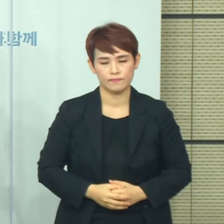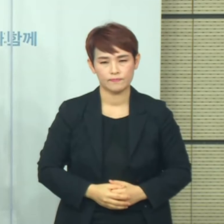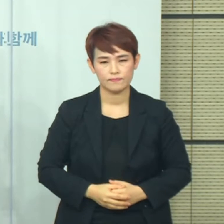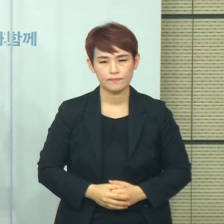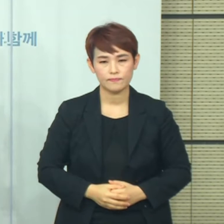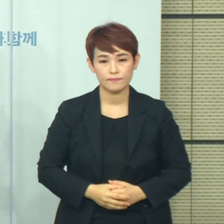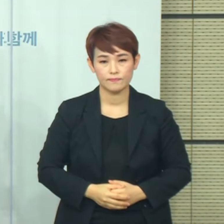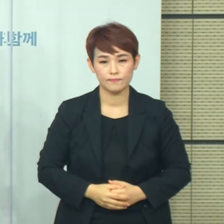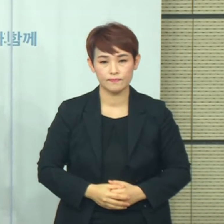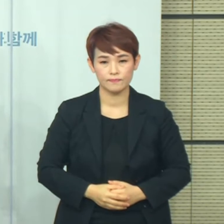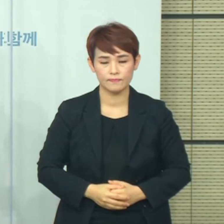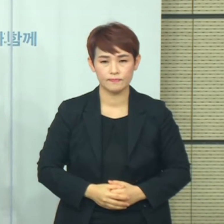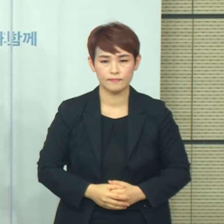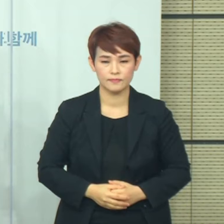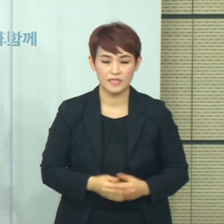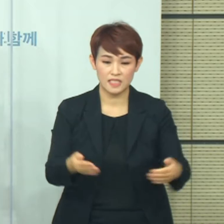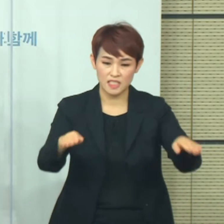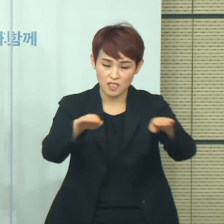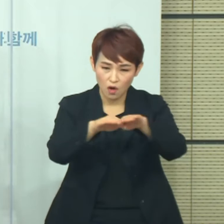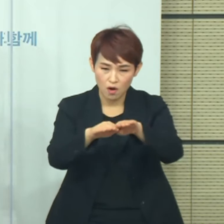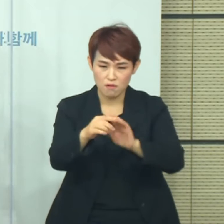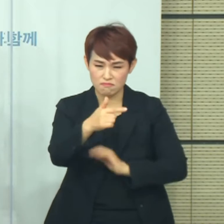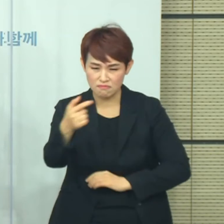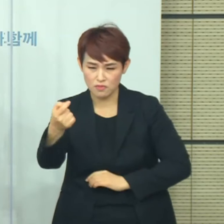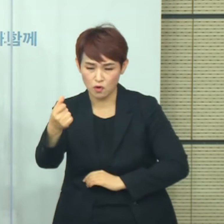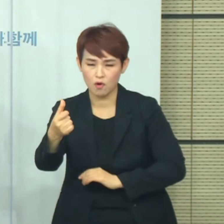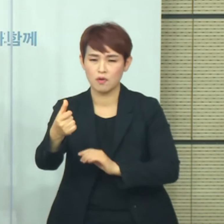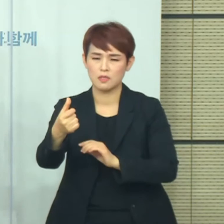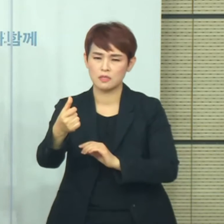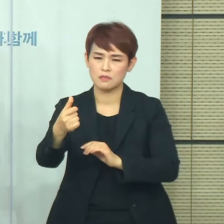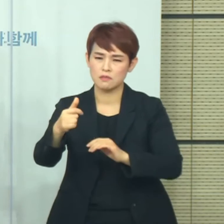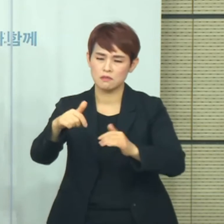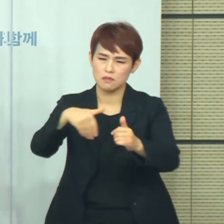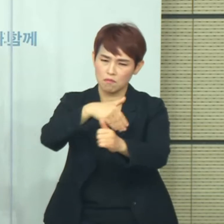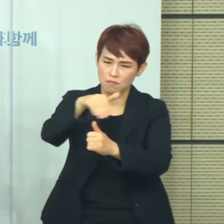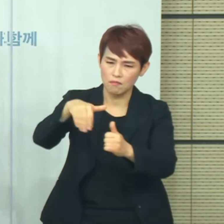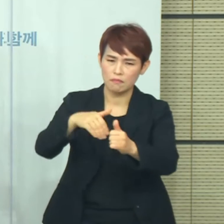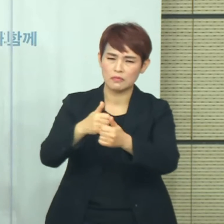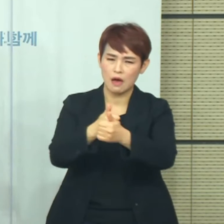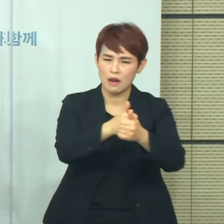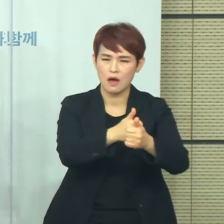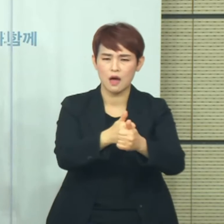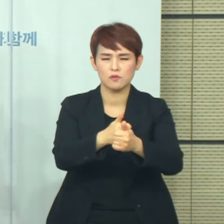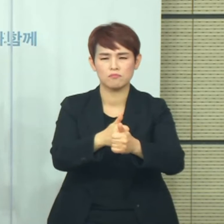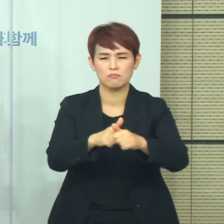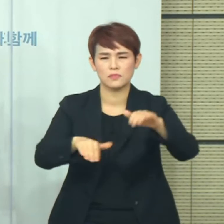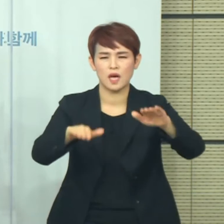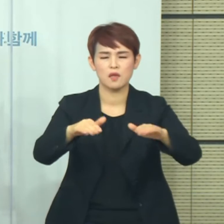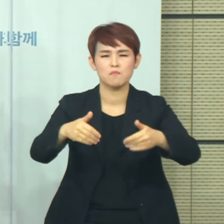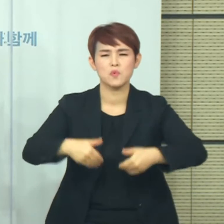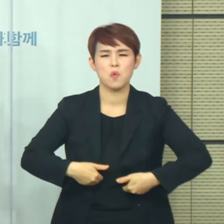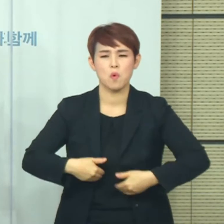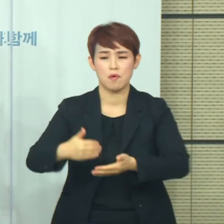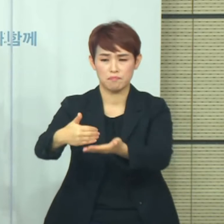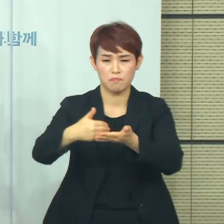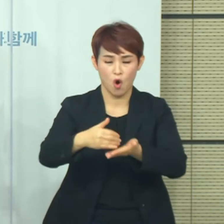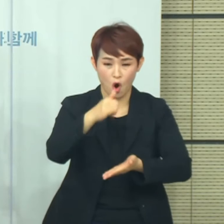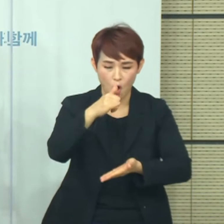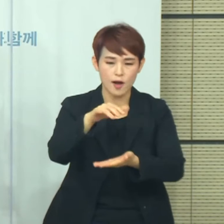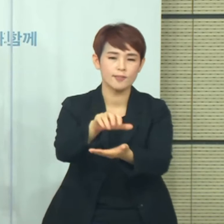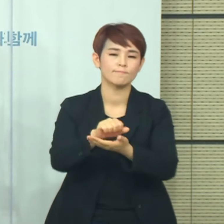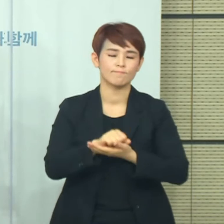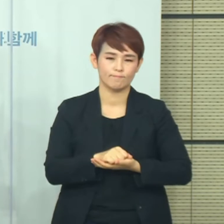있습니다. 시설 규모와 방역 역량 등의 차이를 고려할 필요가 있다는 종교계의 의견 등을